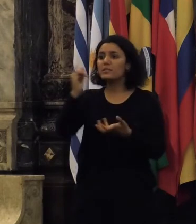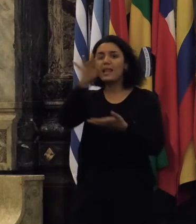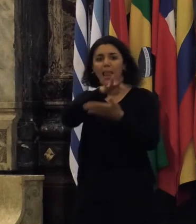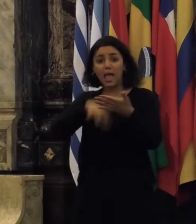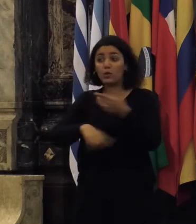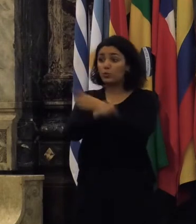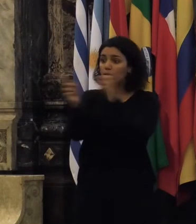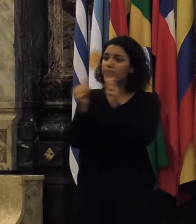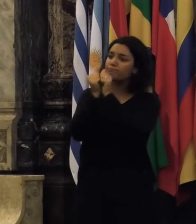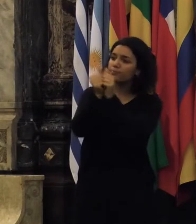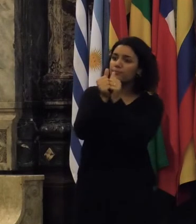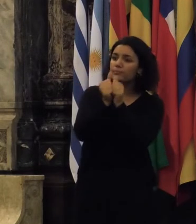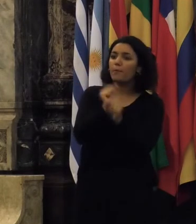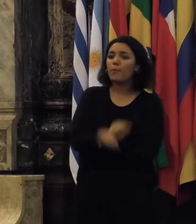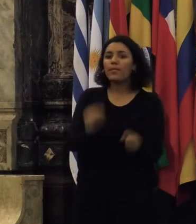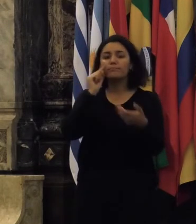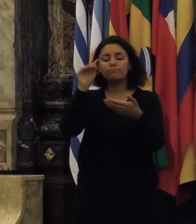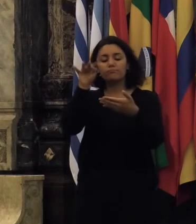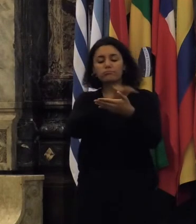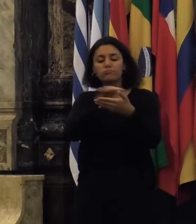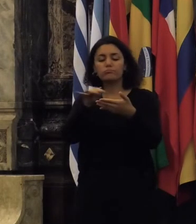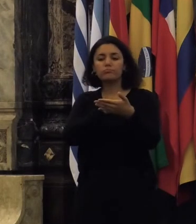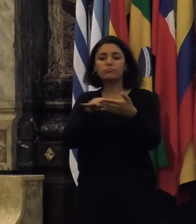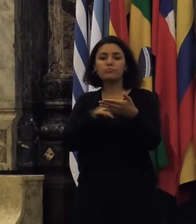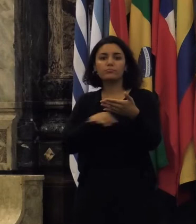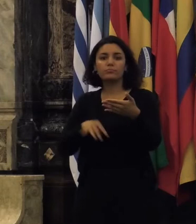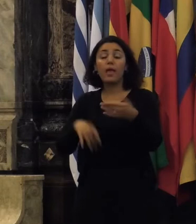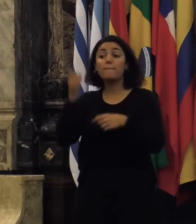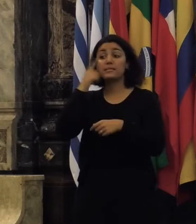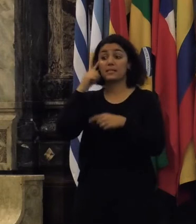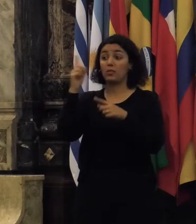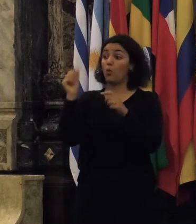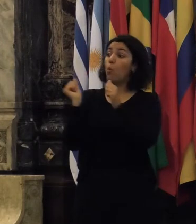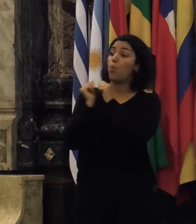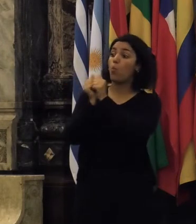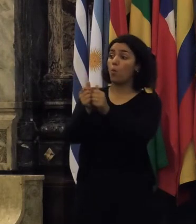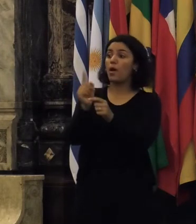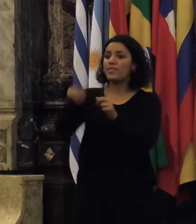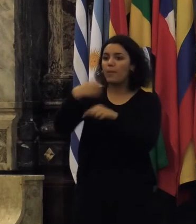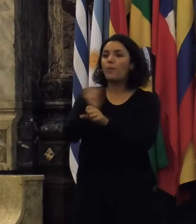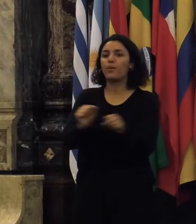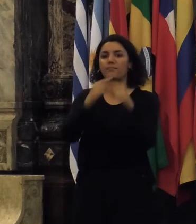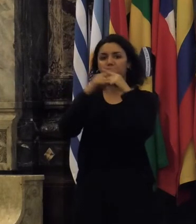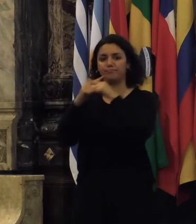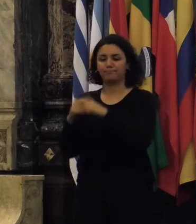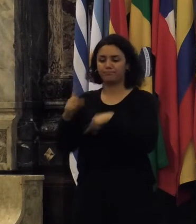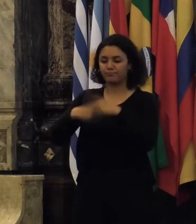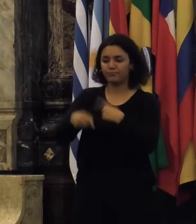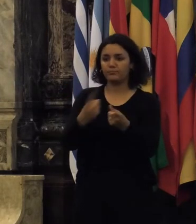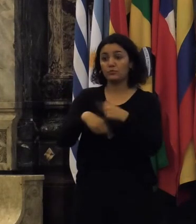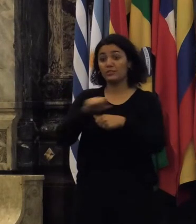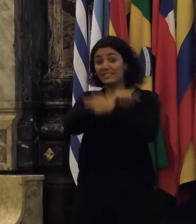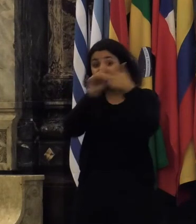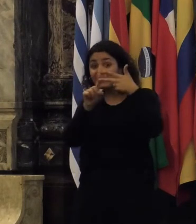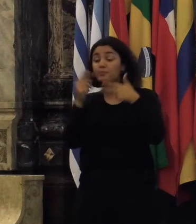ustedes me acompañen en la lectura y que lo vayamos leyendo y que lo vayamos pensando juntos, así después lo podemos retomar. Entonces, este triple orden